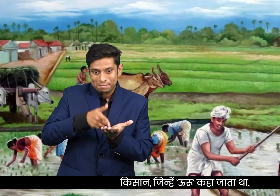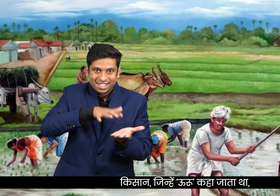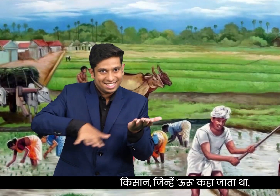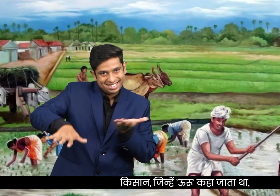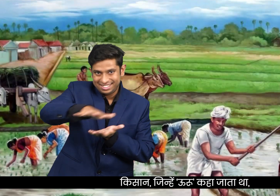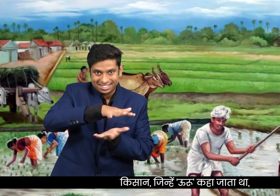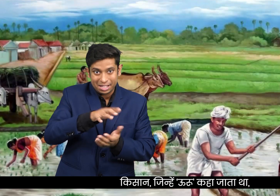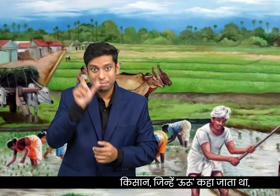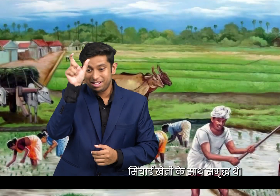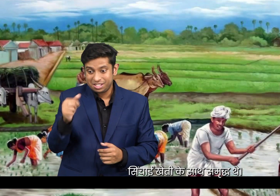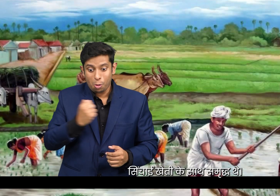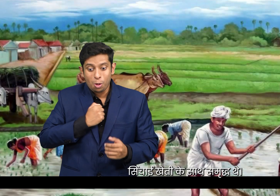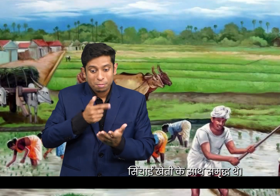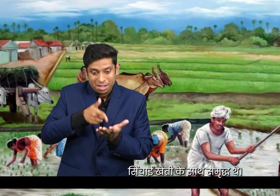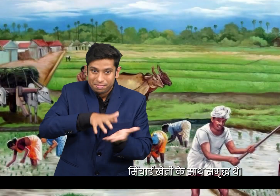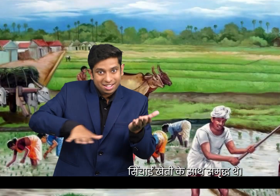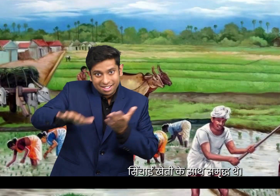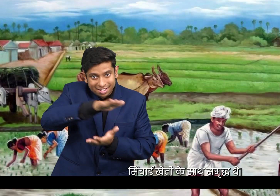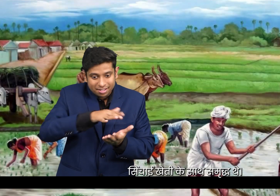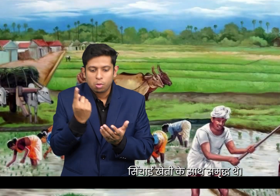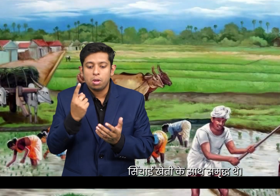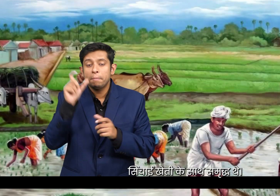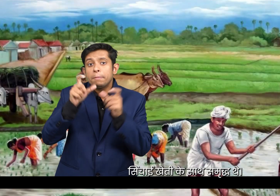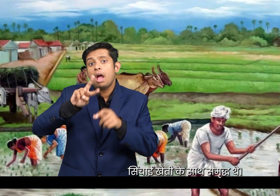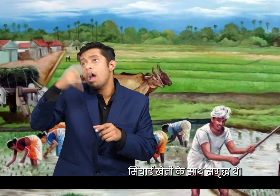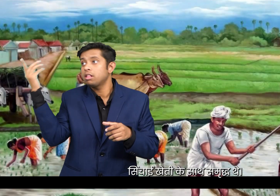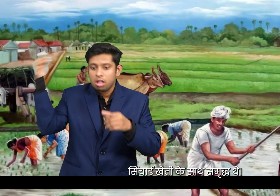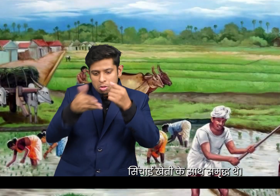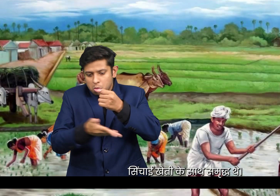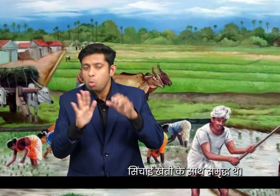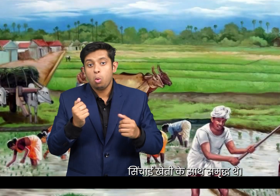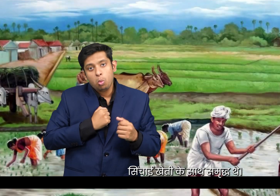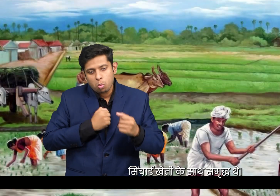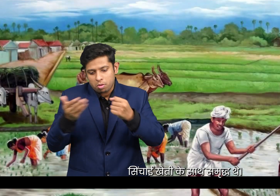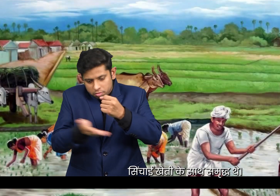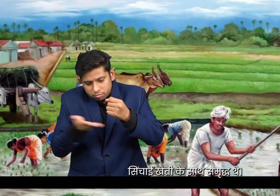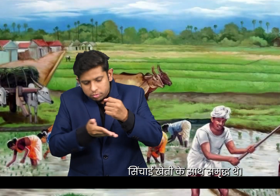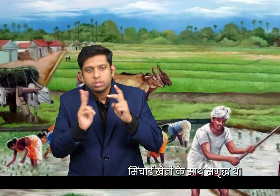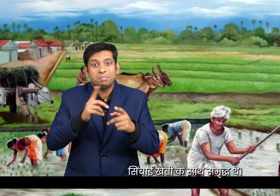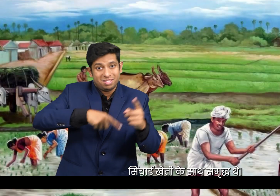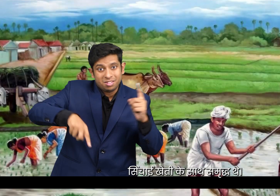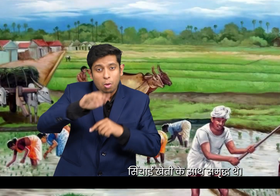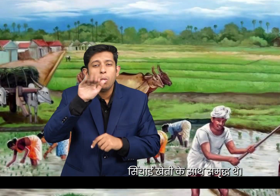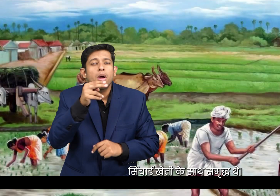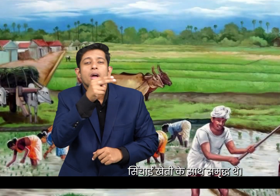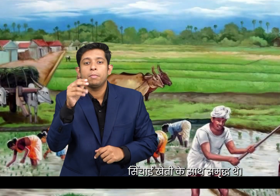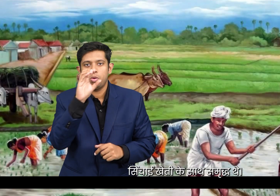किसान, जिन्हें ऊरू कहा जाता था, सिंचाई खेती के साथ समृद्ध थे।